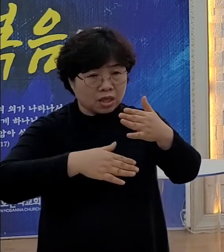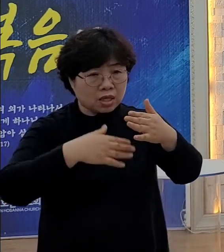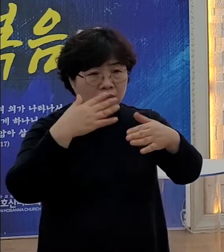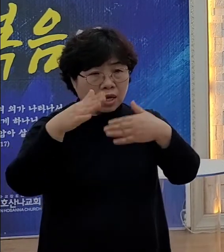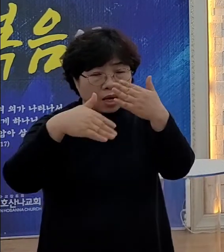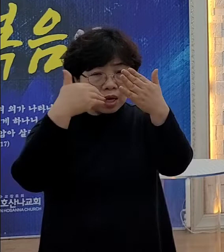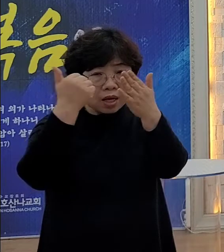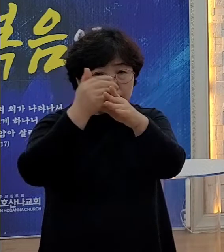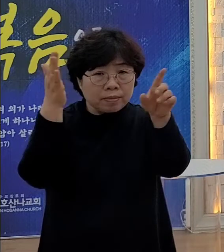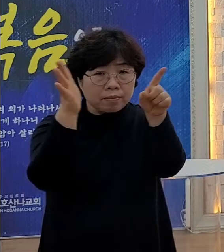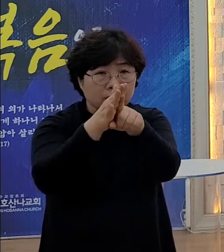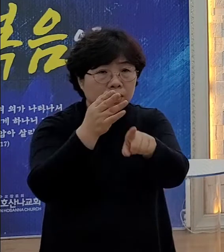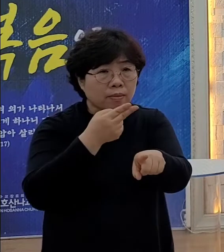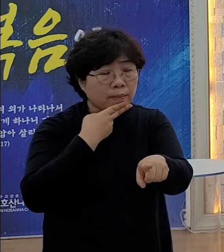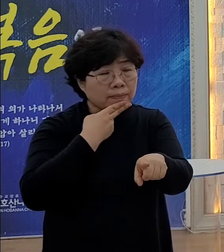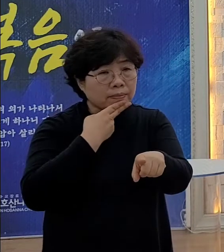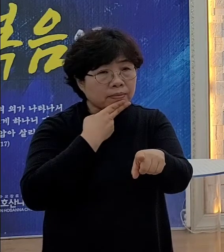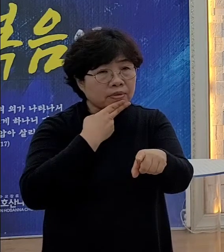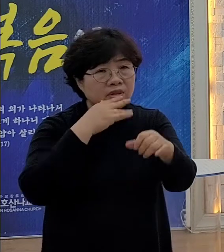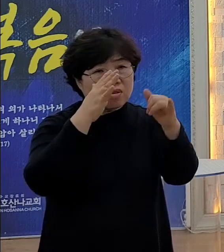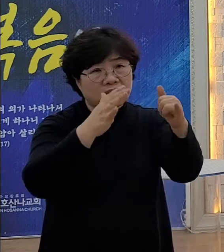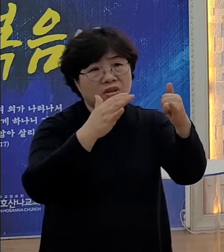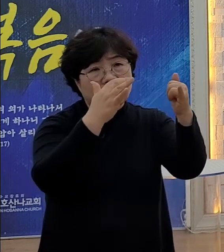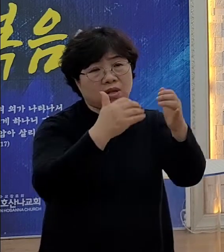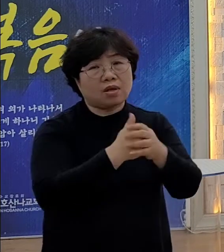믿지 않는 상태. Godlessness.